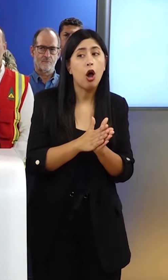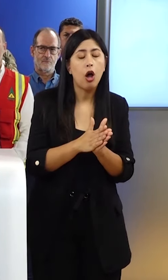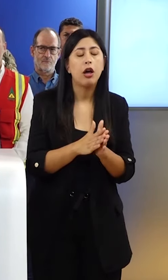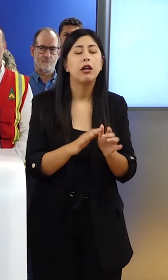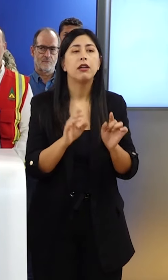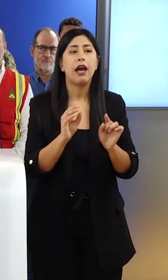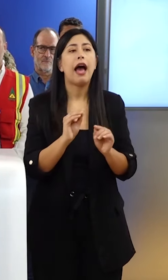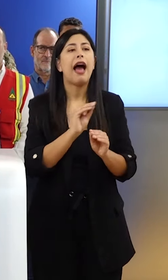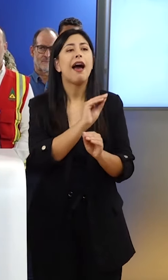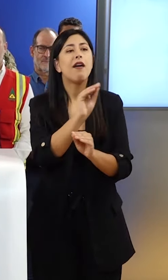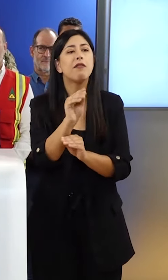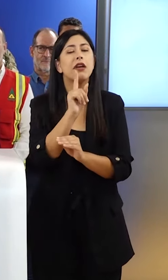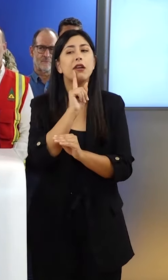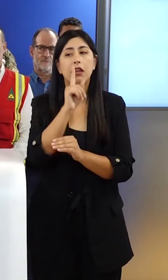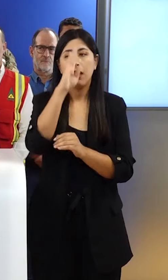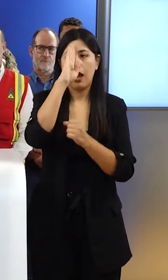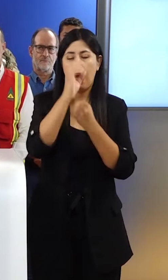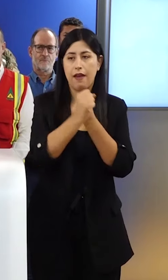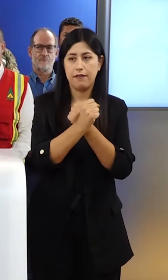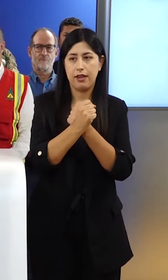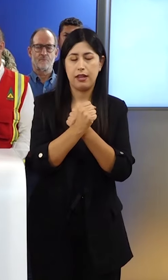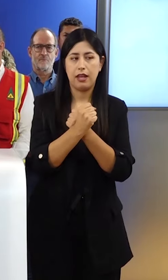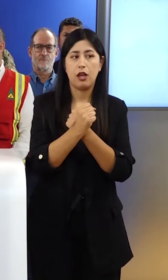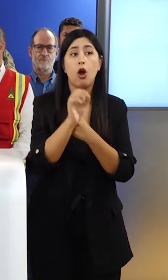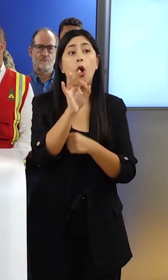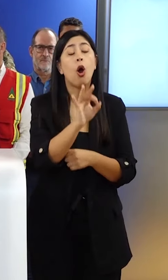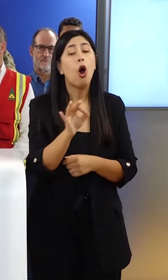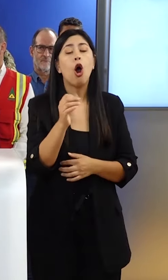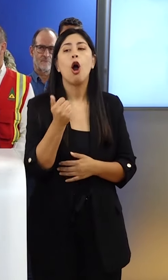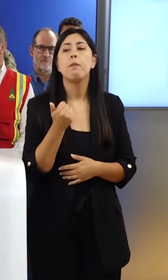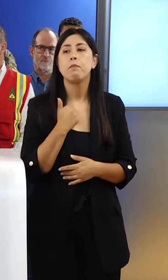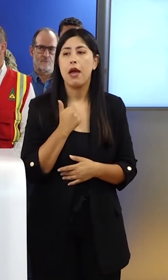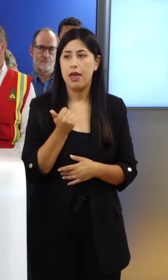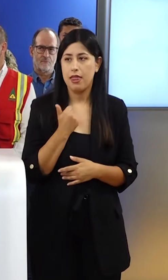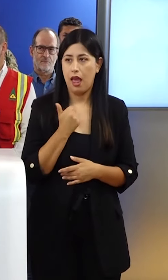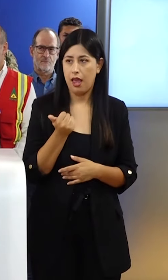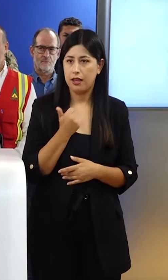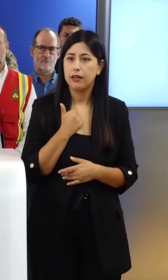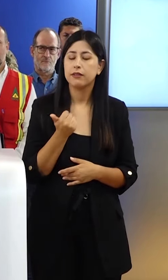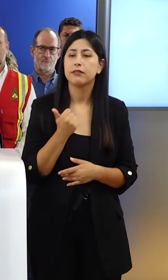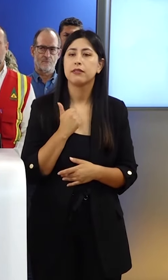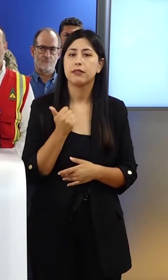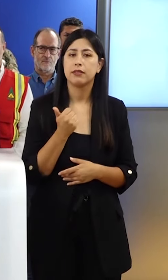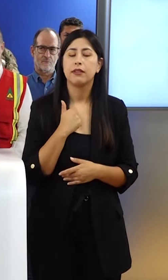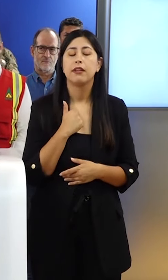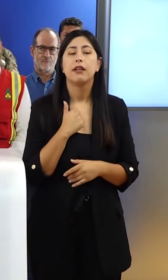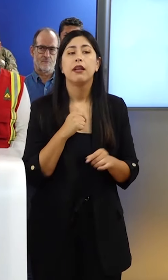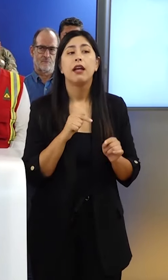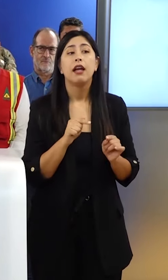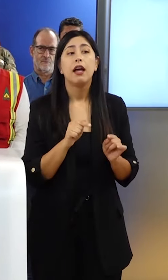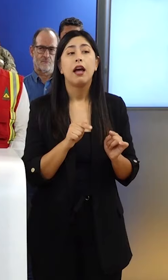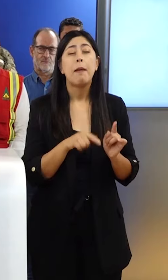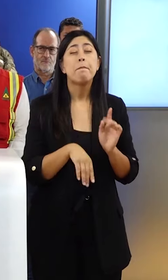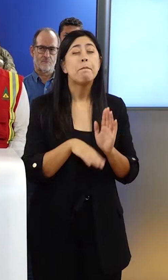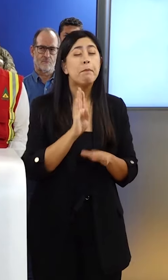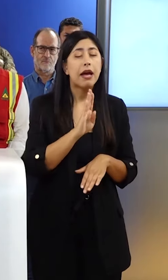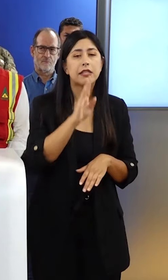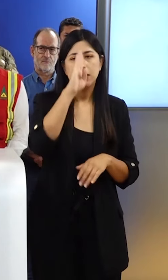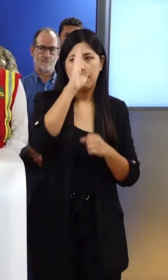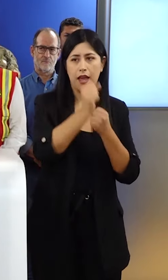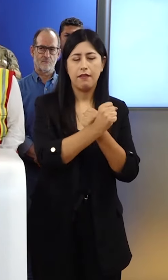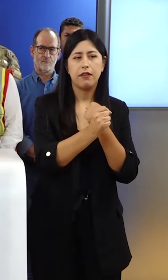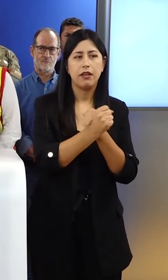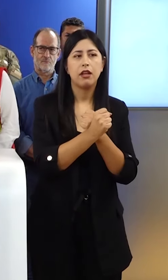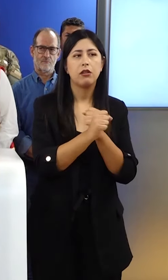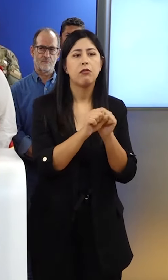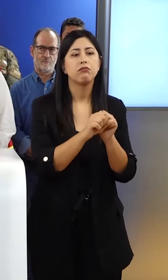reportarlo a carabineros de chile o a la policía de investigaciones normalmente es a carabineros de chile que tiene una